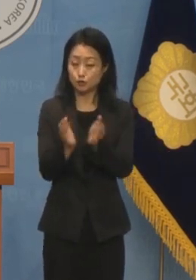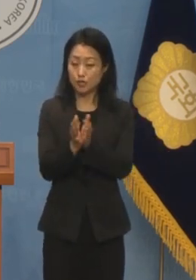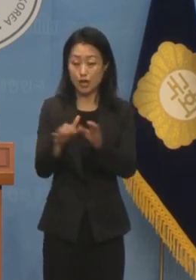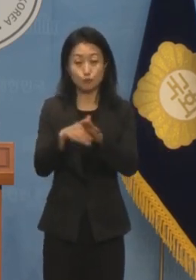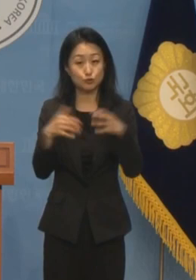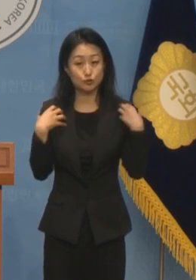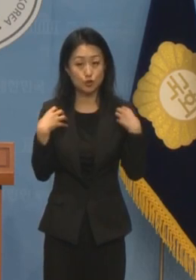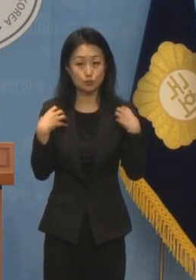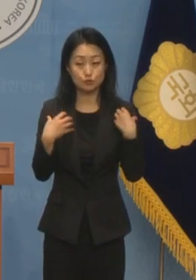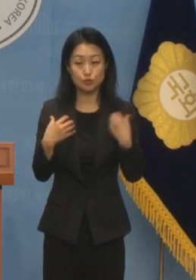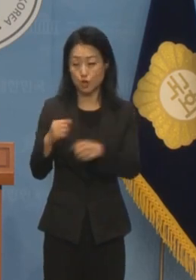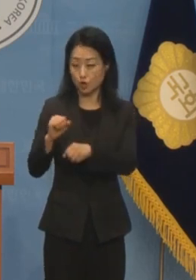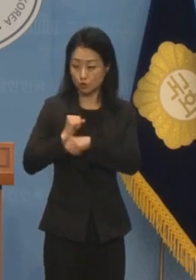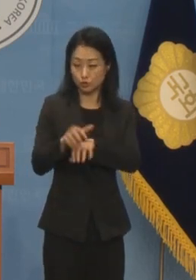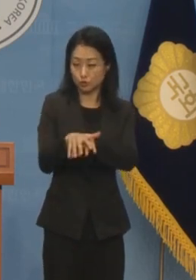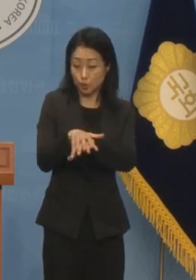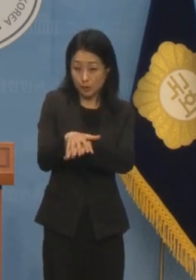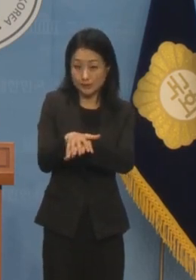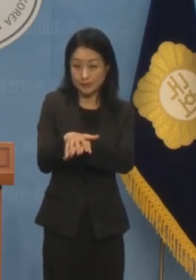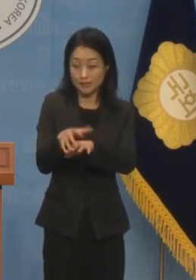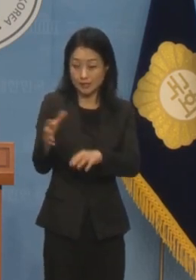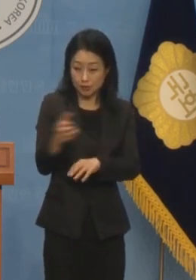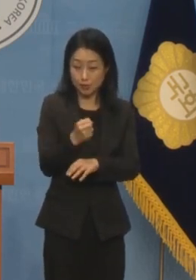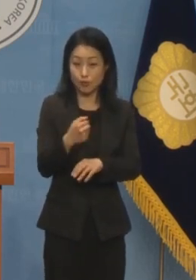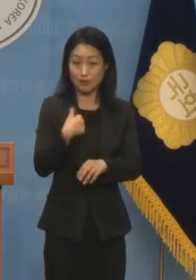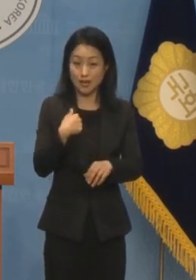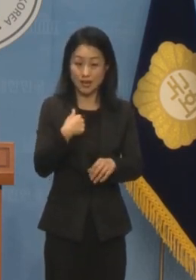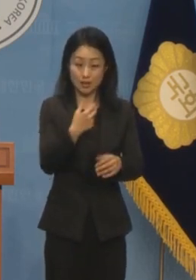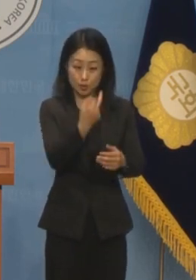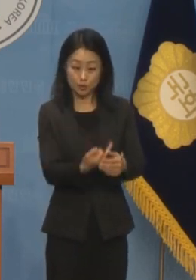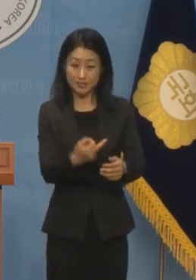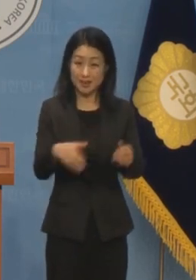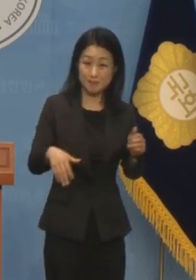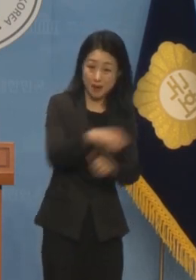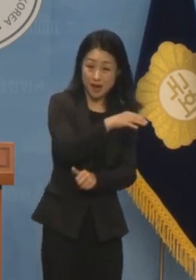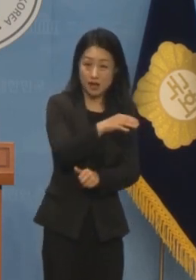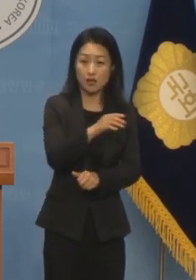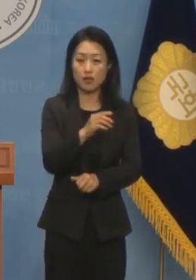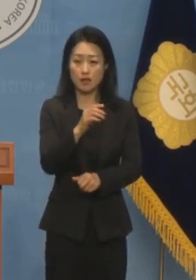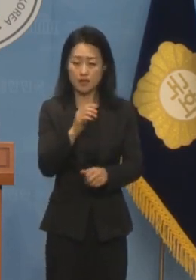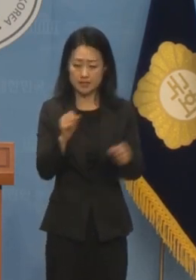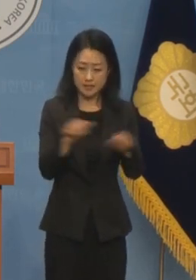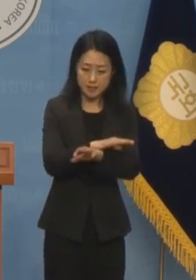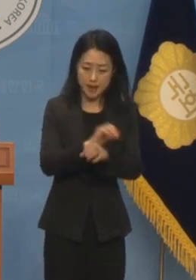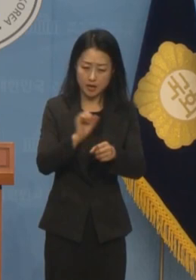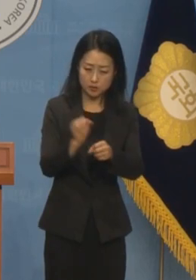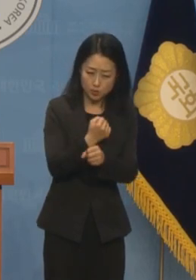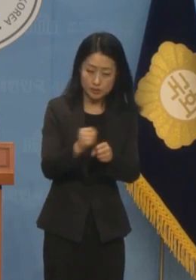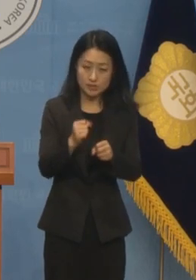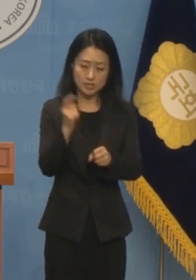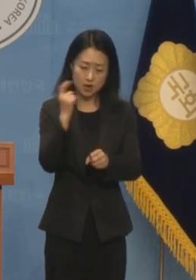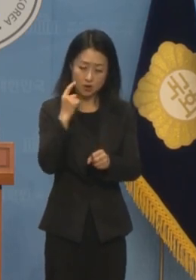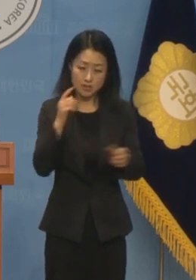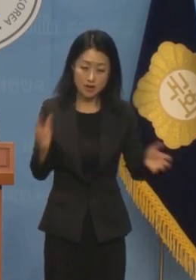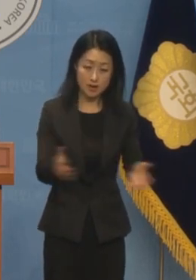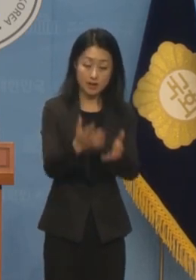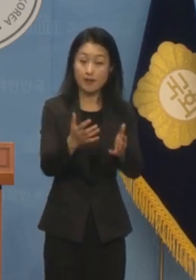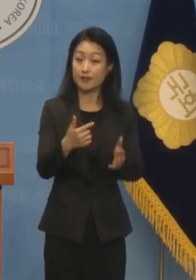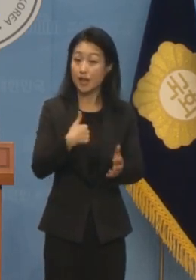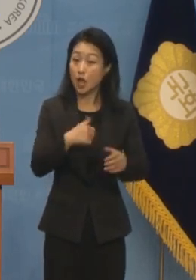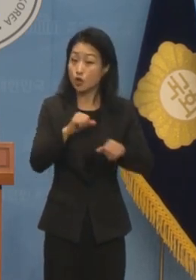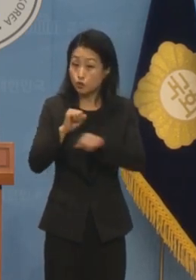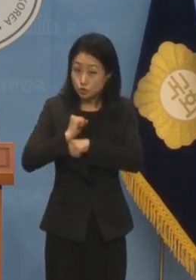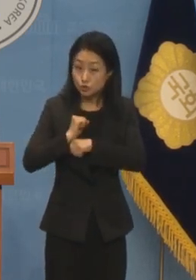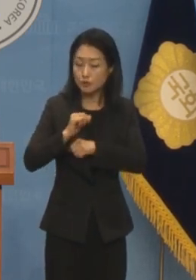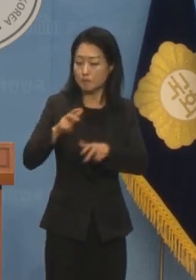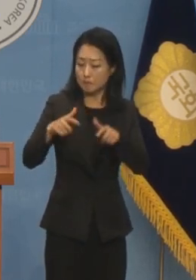정부 조직과 군의 조직이 동원되어 자행되었던 은폐와 조작, 거짓, 선동질에도 군의